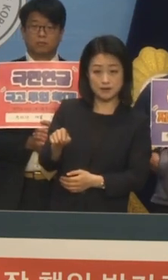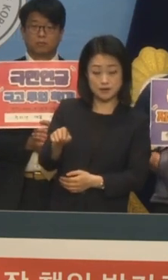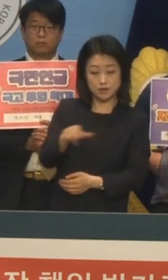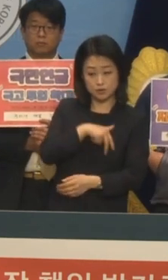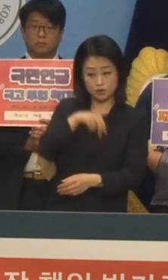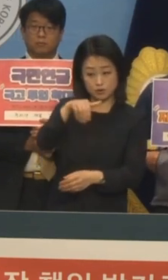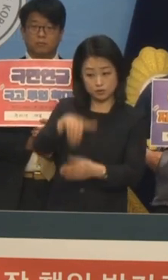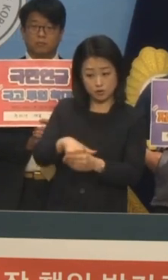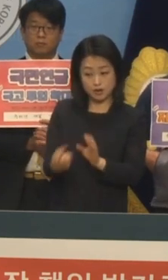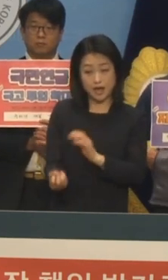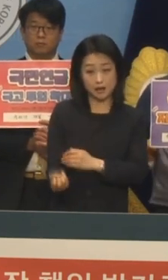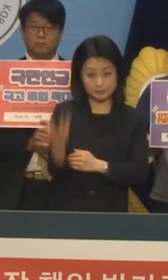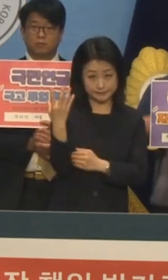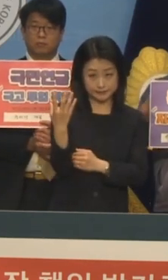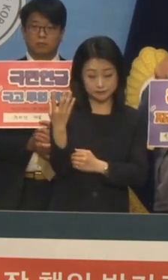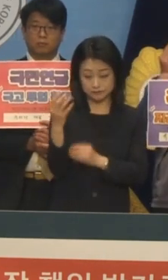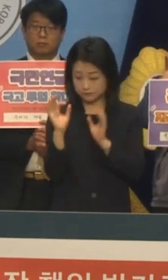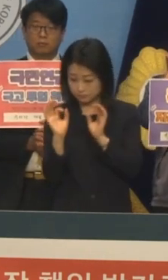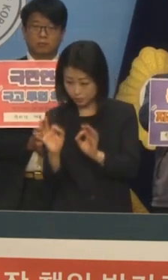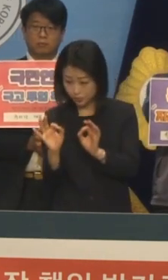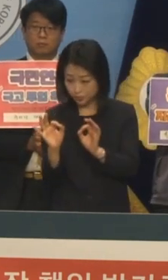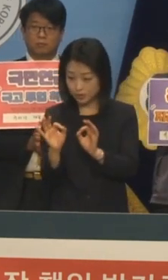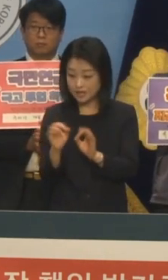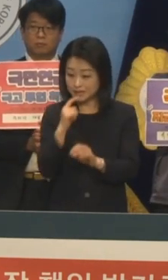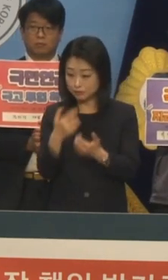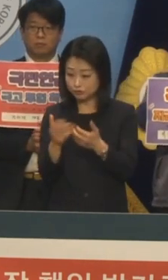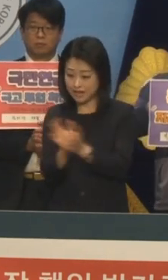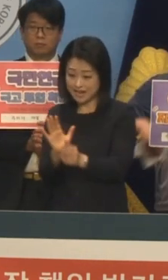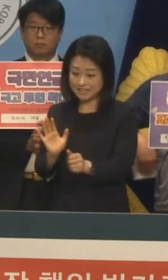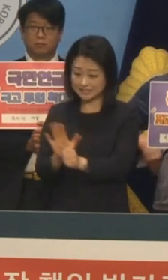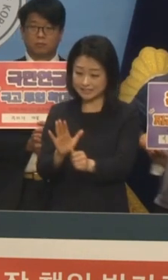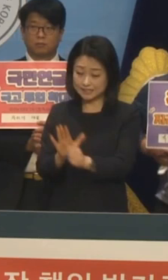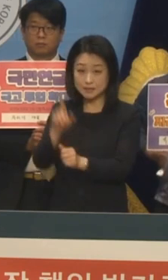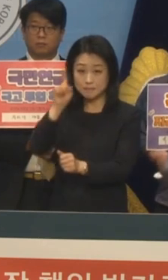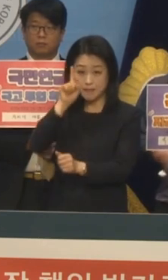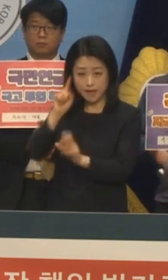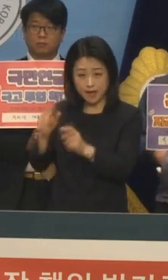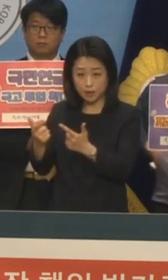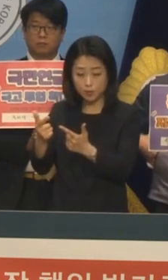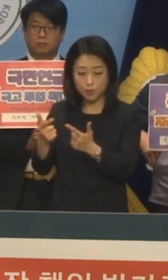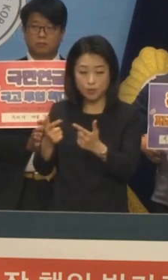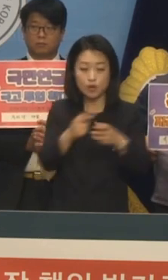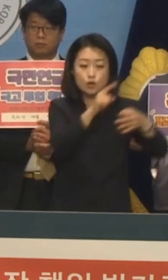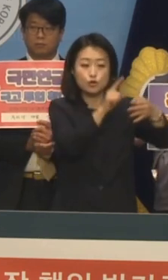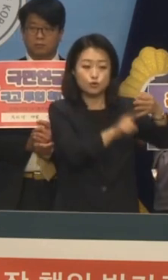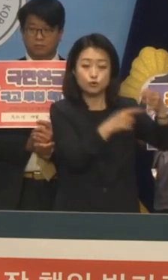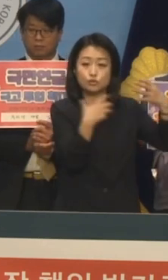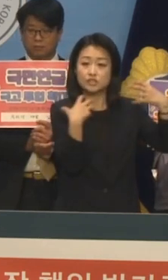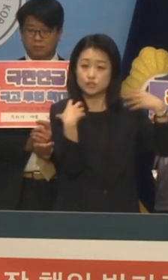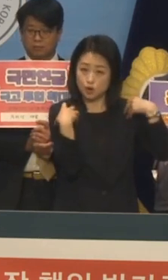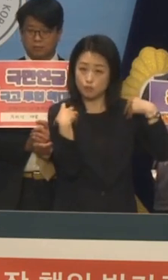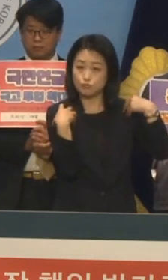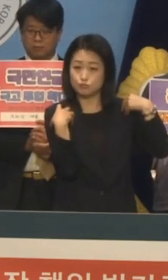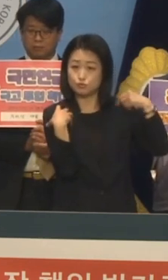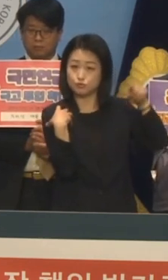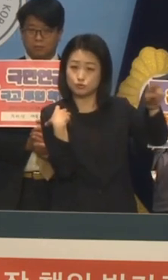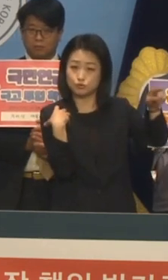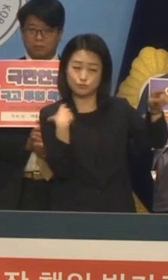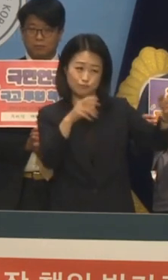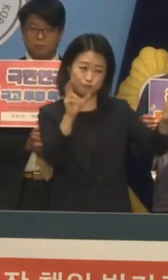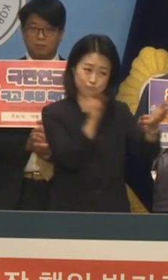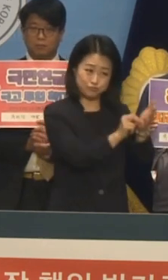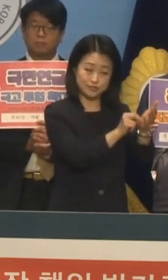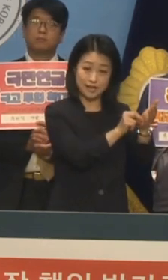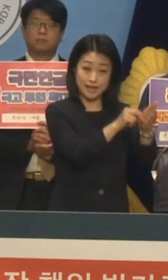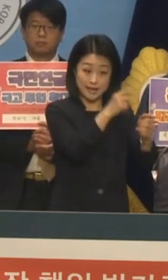총선 압승의 결과가 민주당에 대한 전폭적 지지가 아니라 윤석열 정권에 대한 민심 이반에 따른